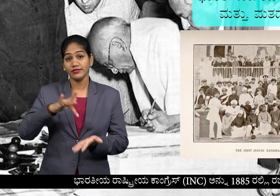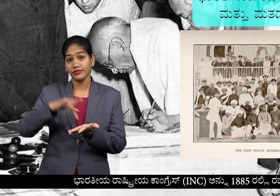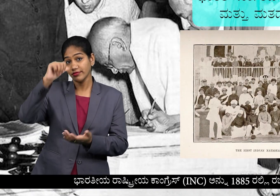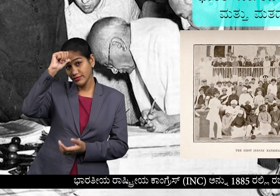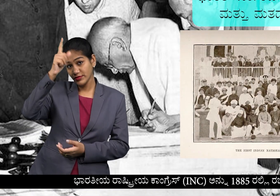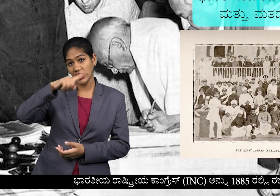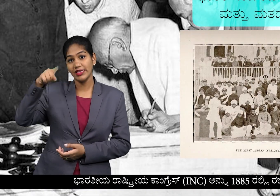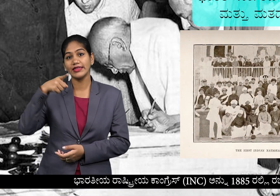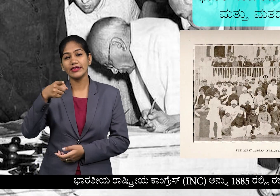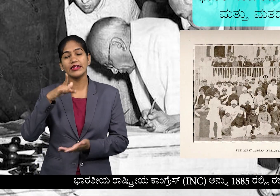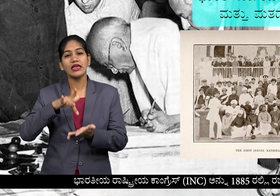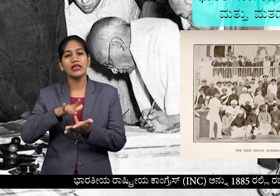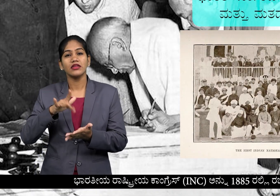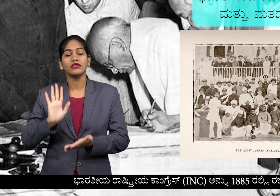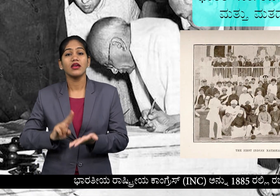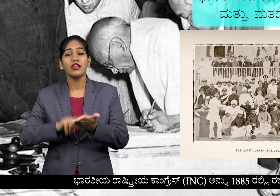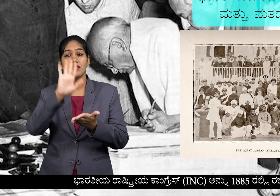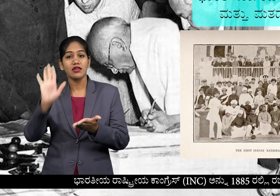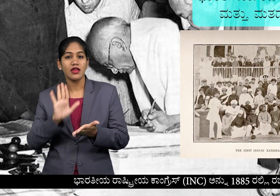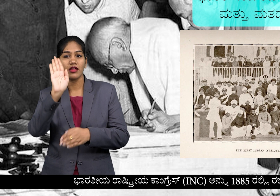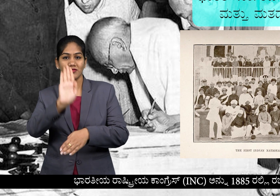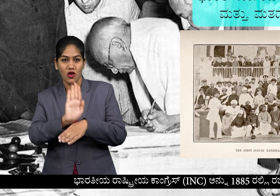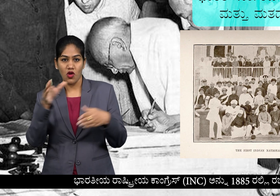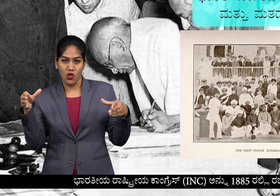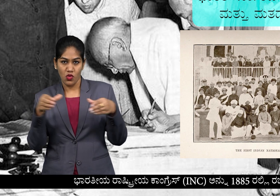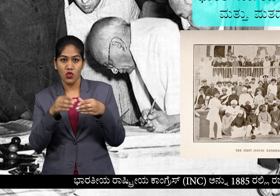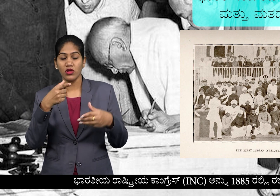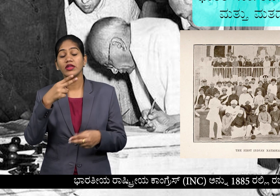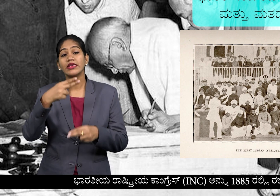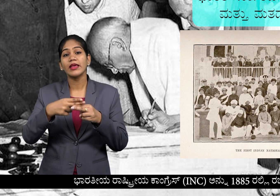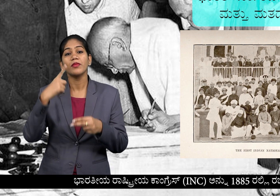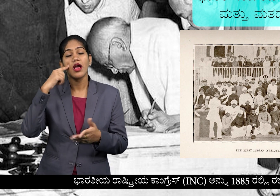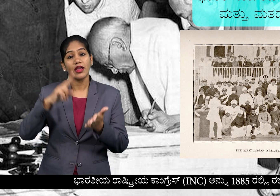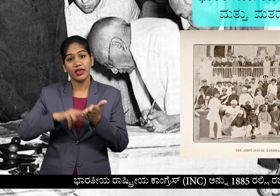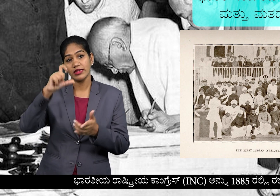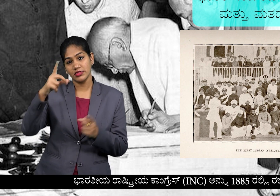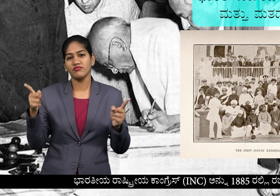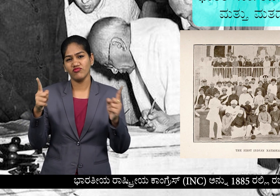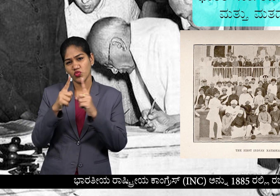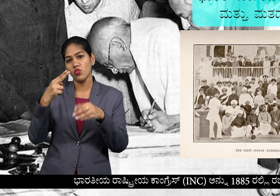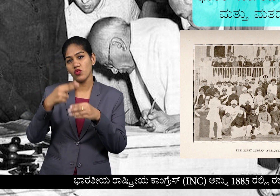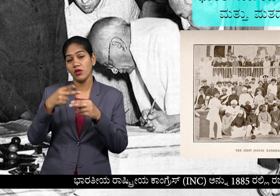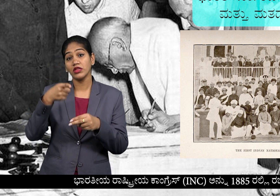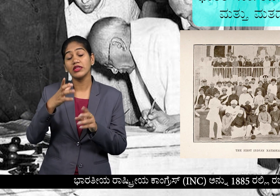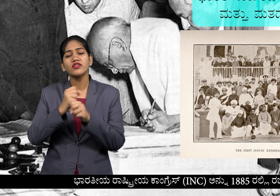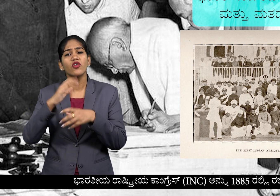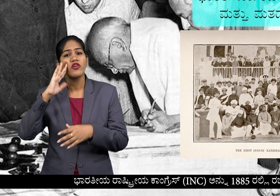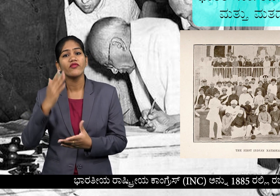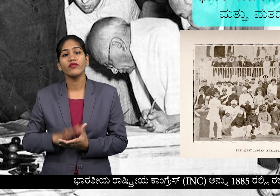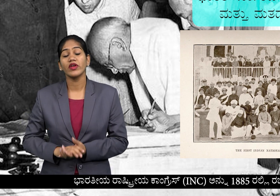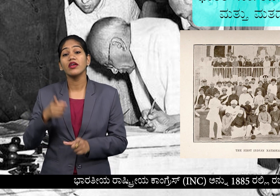ಭಾರತೀಯ ರಾಷ್ಟ್ರೀಯ ಕಾಂಗ್ರೆಸ್ ಐಎನ್ಸಿ ಅನ್ನು 1885ರಲ್ಲಿ ರಚಿಸಲಾಯಿತು.